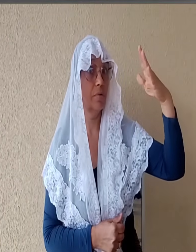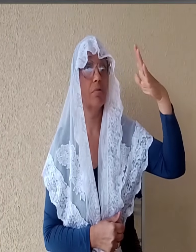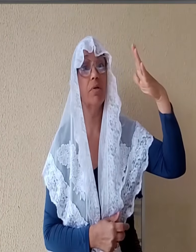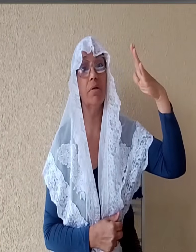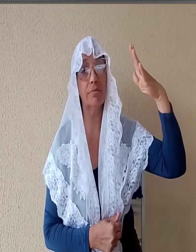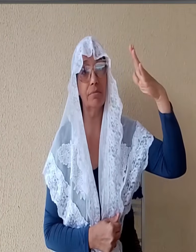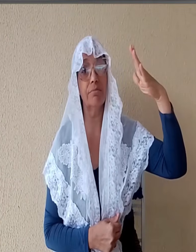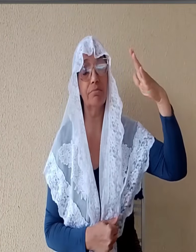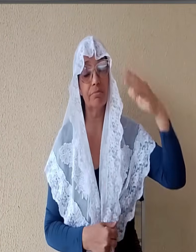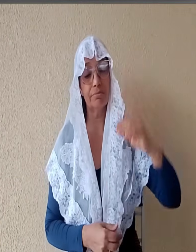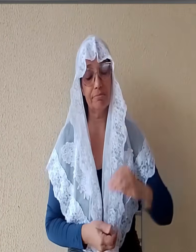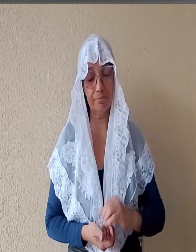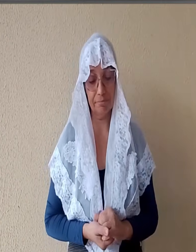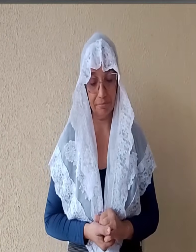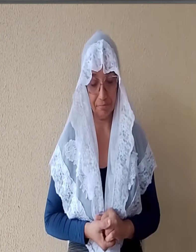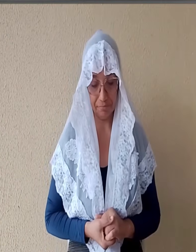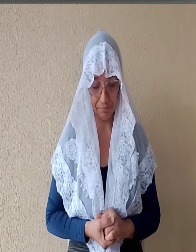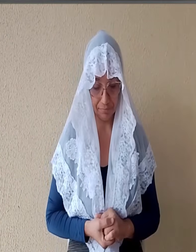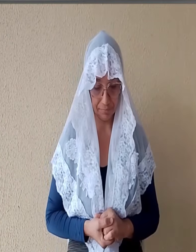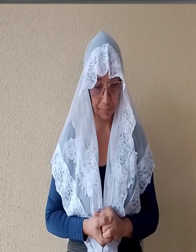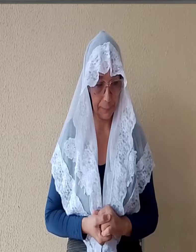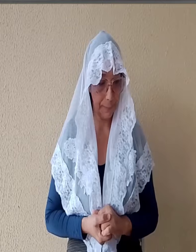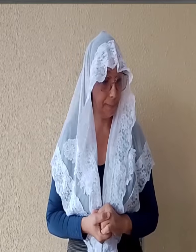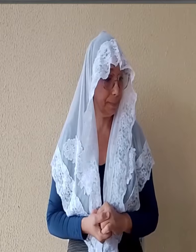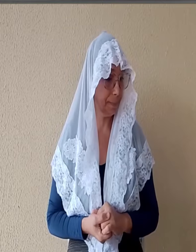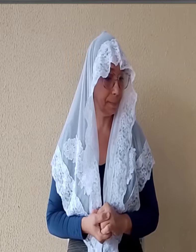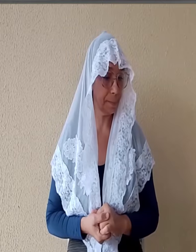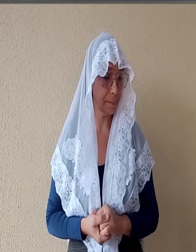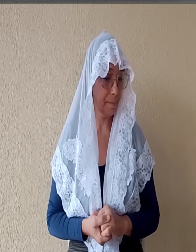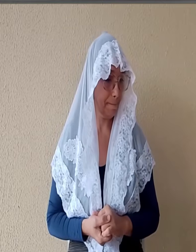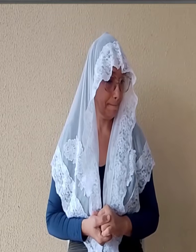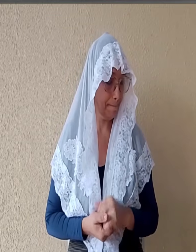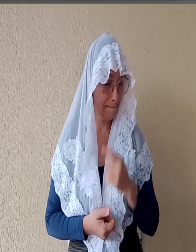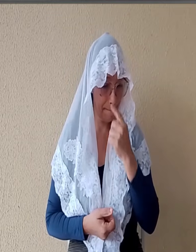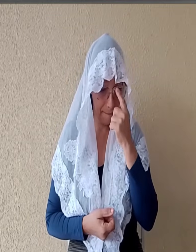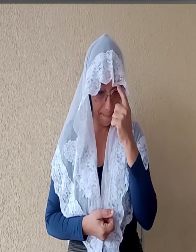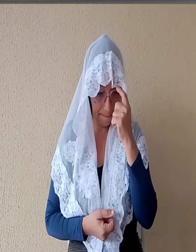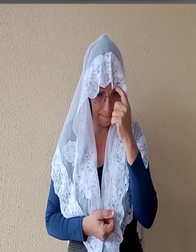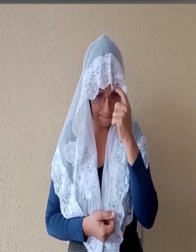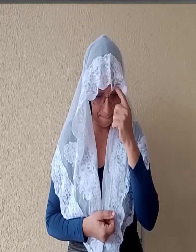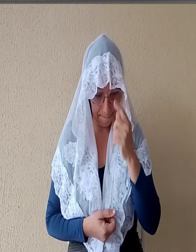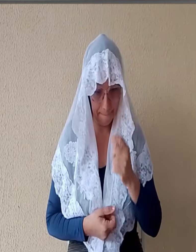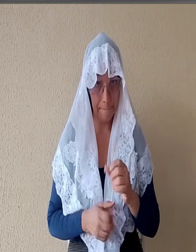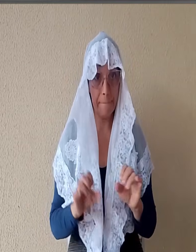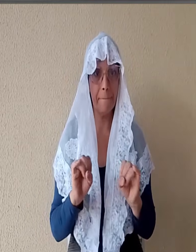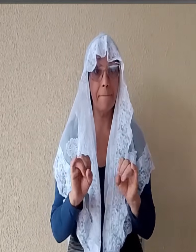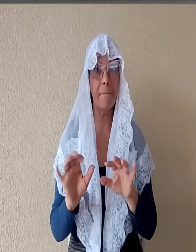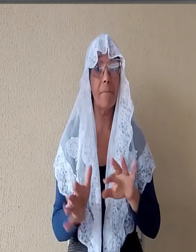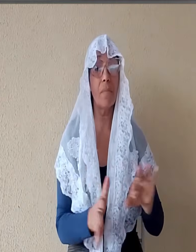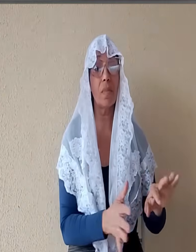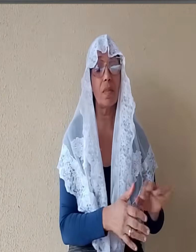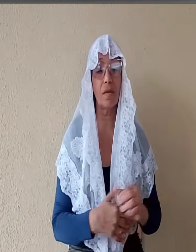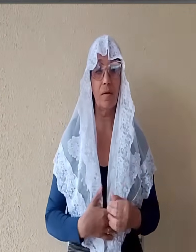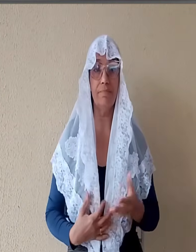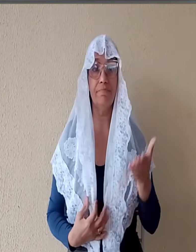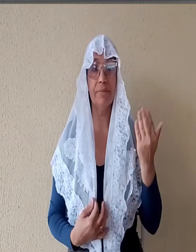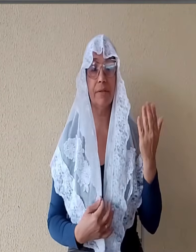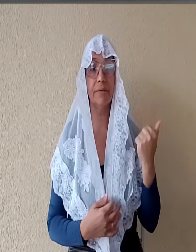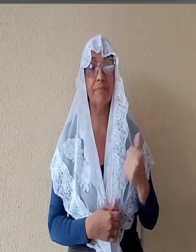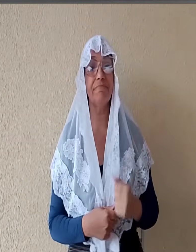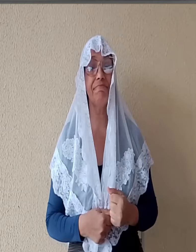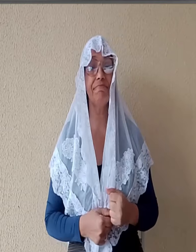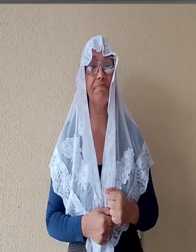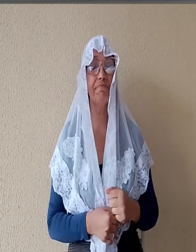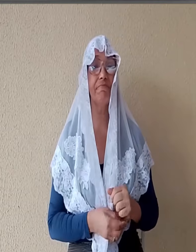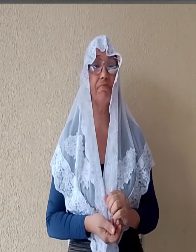Zacarias, salvo eu, pai de João, é isso mesmo? Olha o que aconteceu, irmão. Ele era